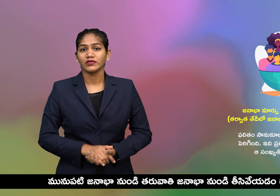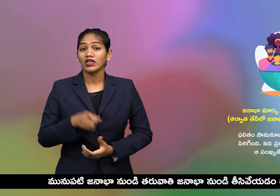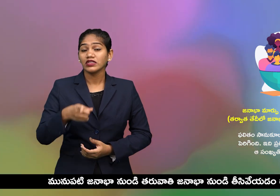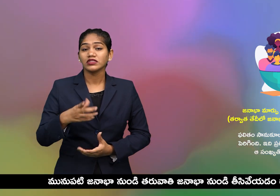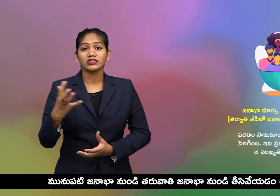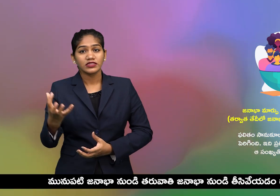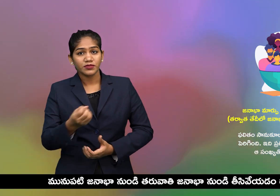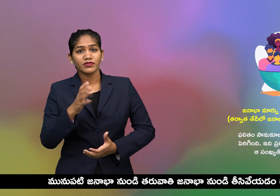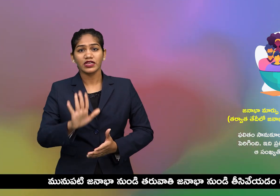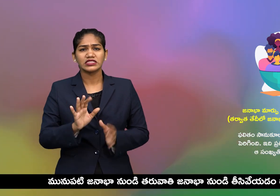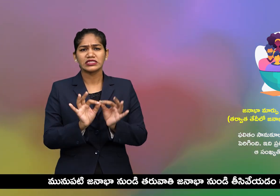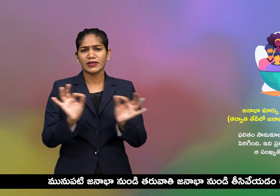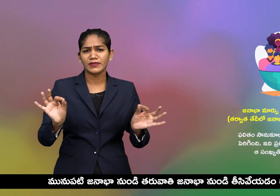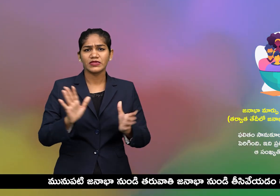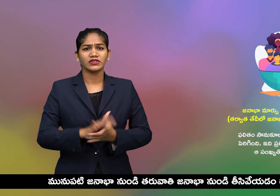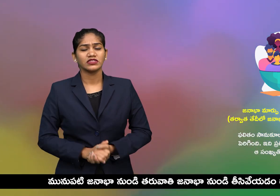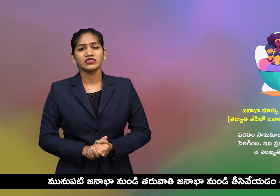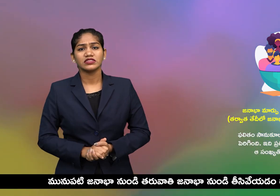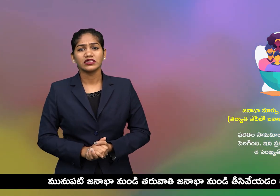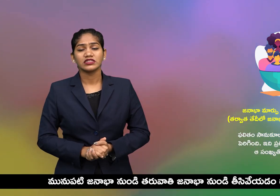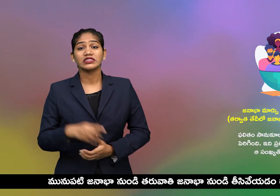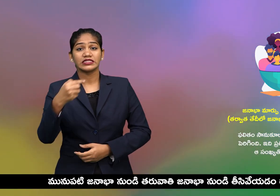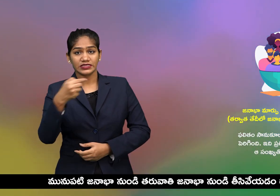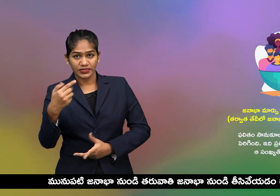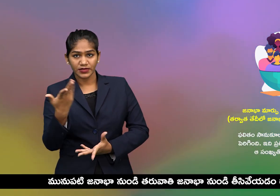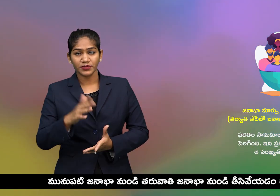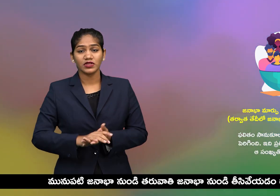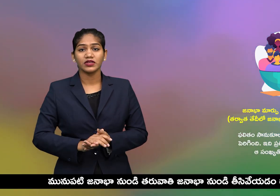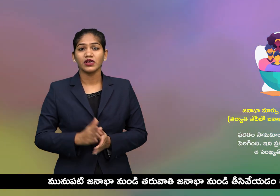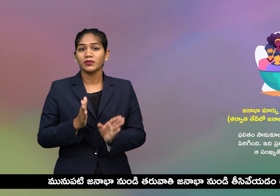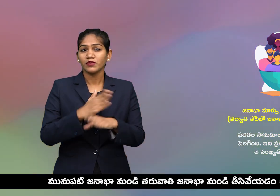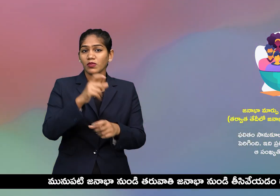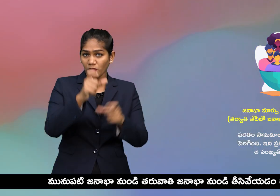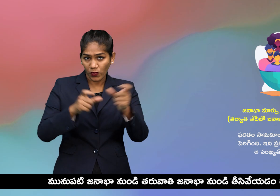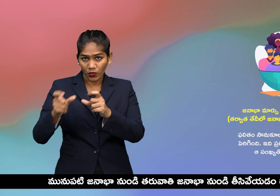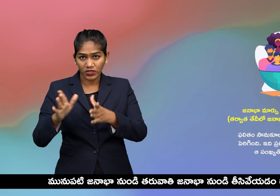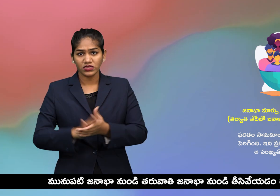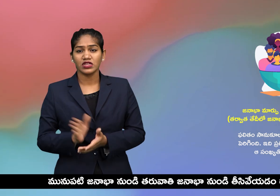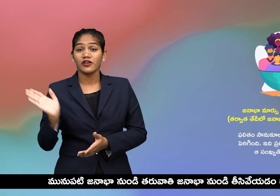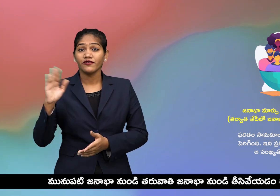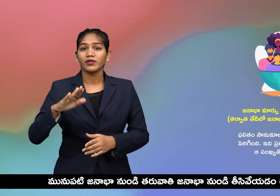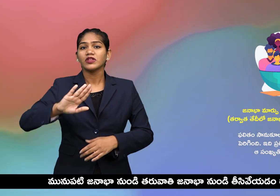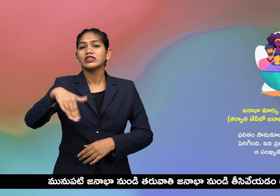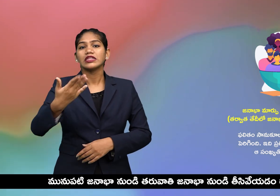మునుపటి జనాభా నుండి తరువాతి జనాభా నుండి తీసివేయడం ద్వారా ఇది పొందబడుతుంది.